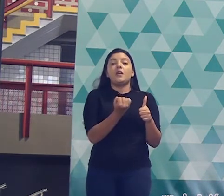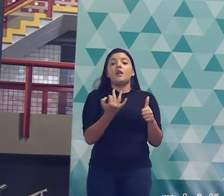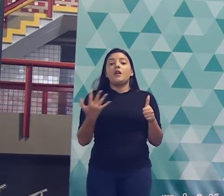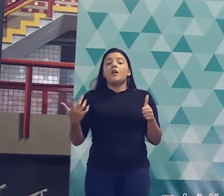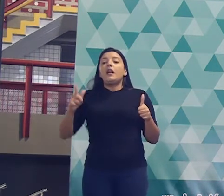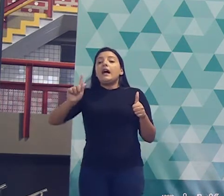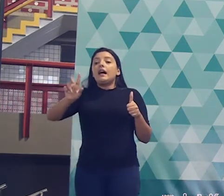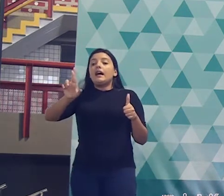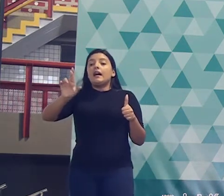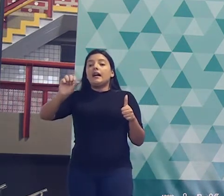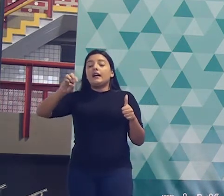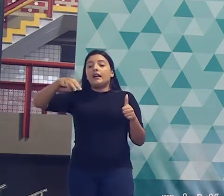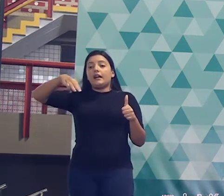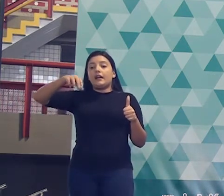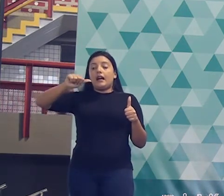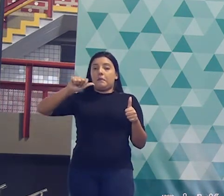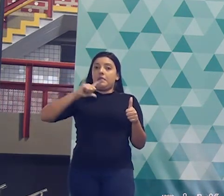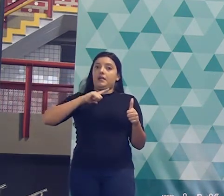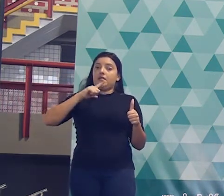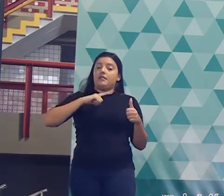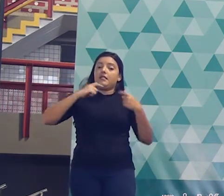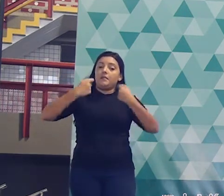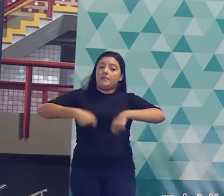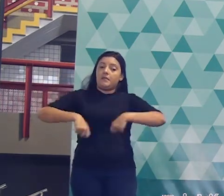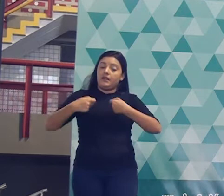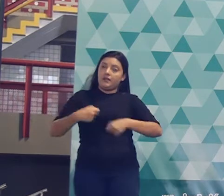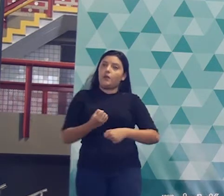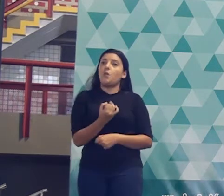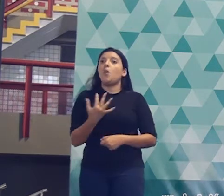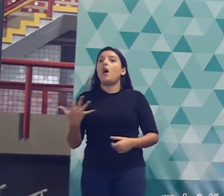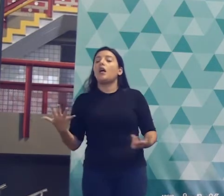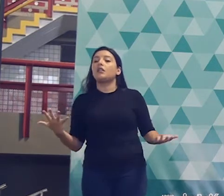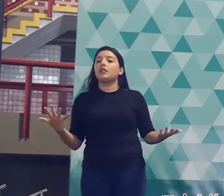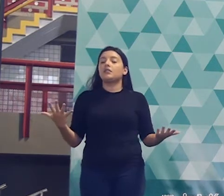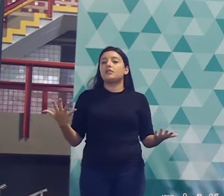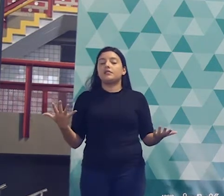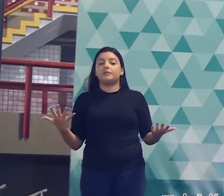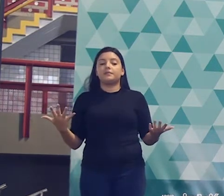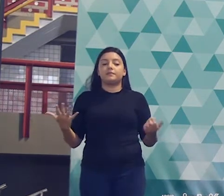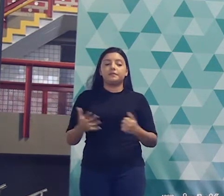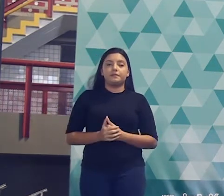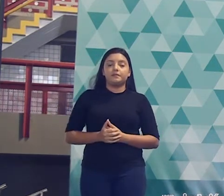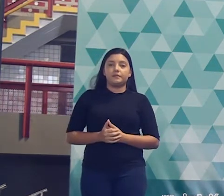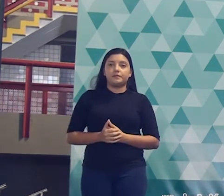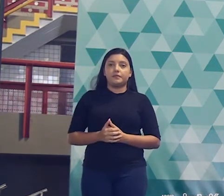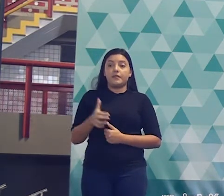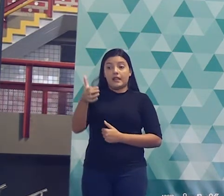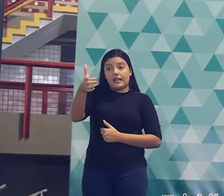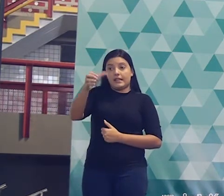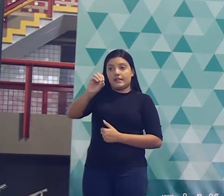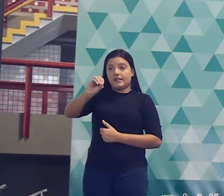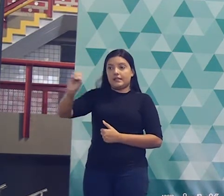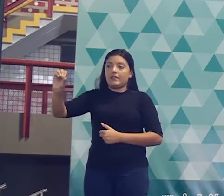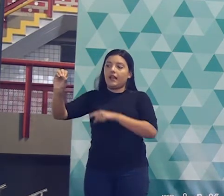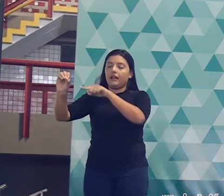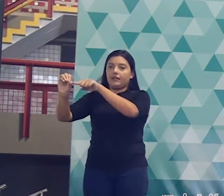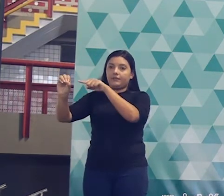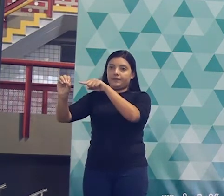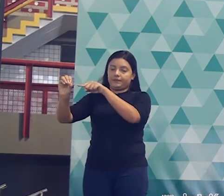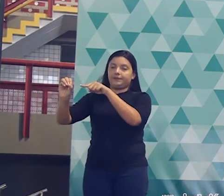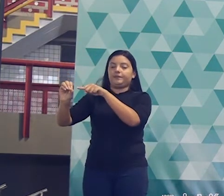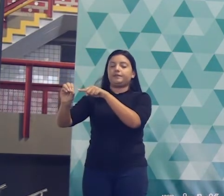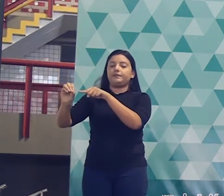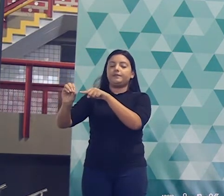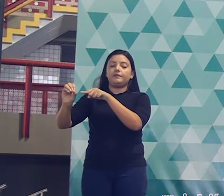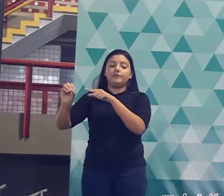quantos gramas de partilha de urânio eu preciso? A questão me deu quantos? Quantos gramas? 100. Cada